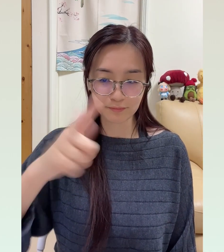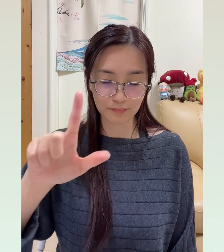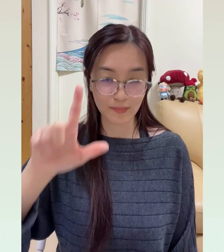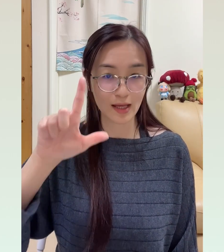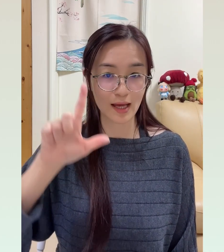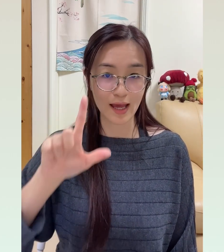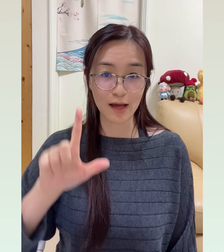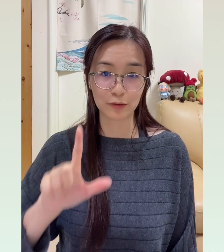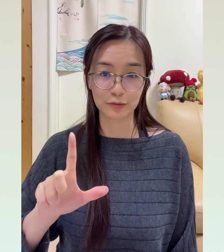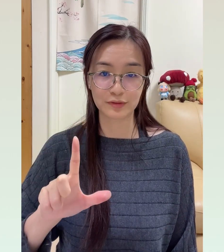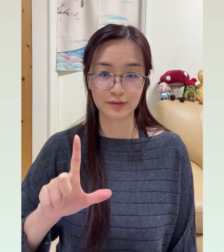L